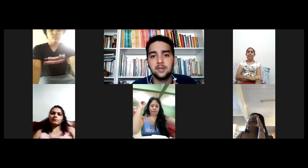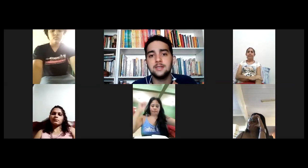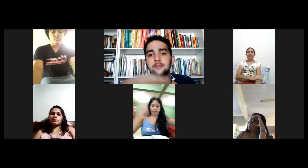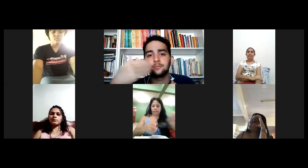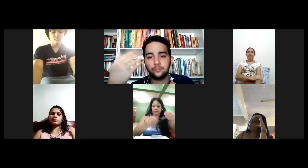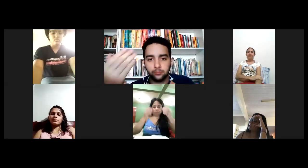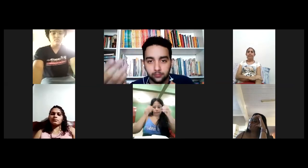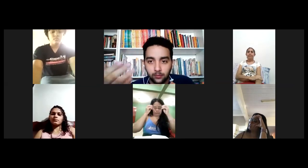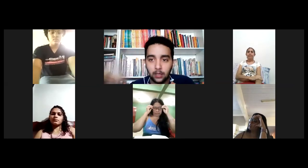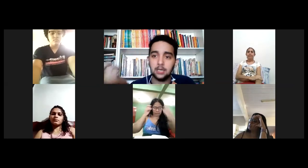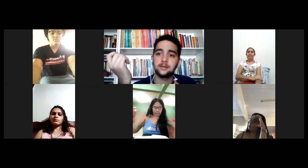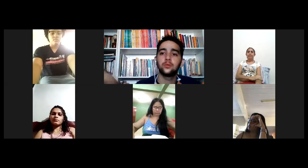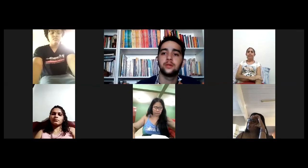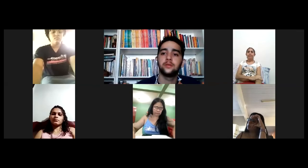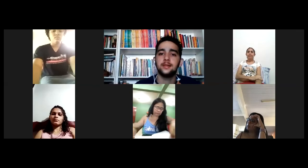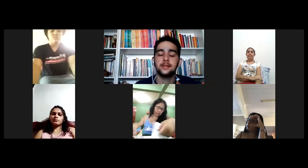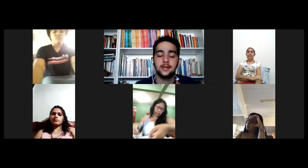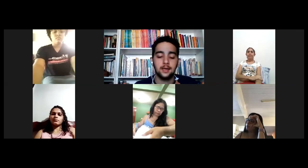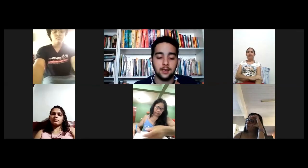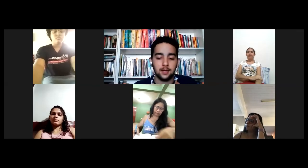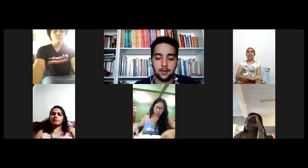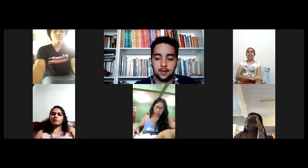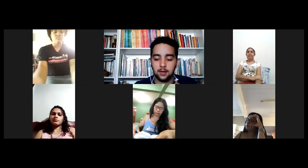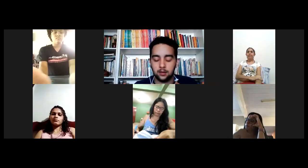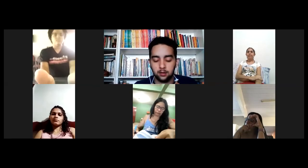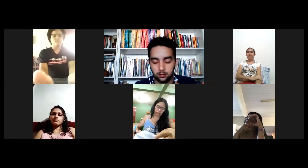primeira vez. E a segunda vez